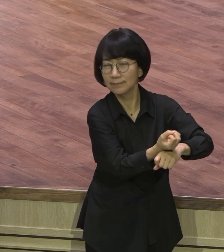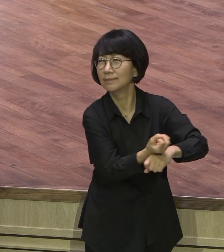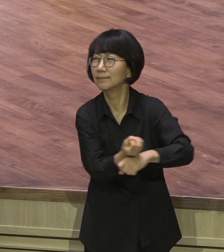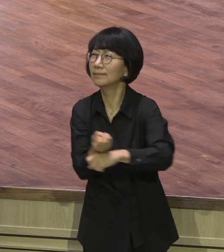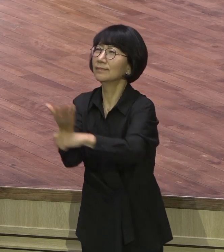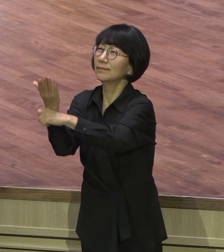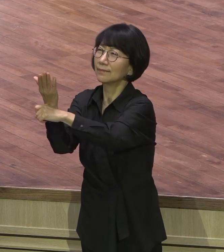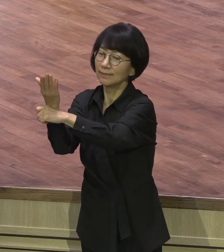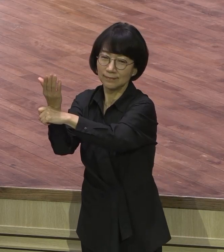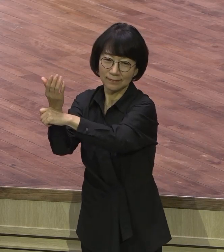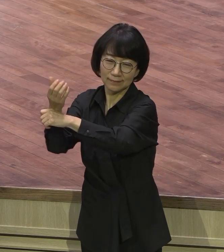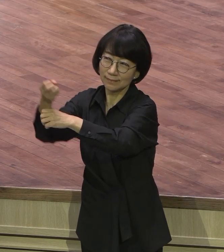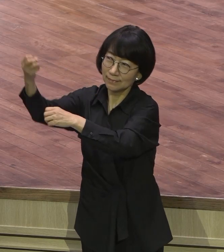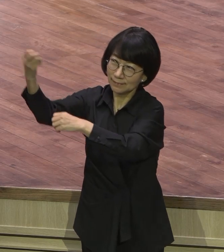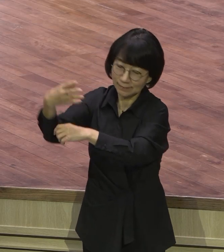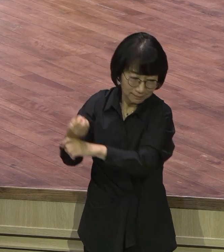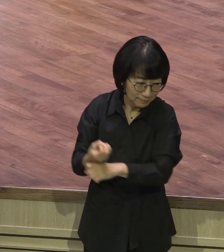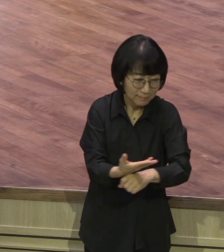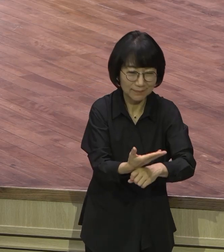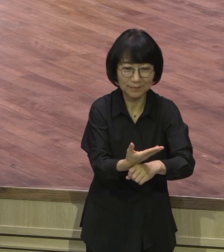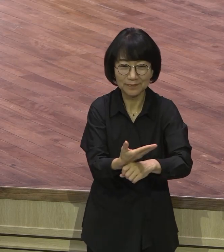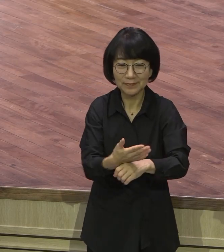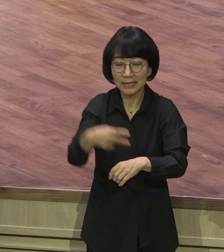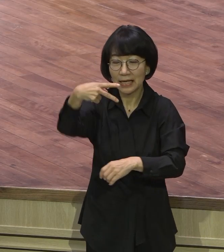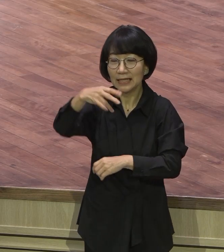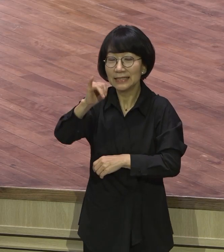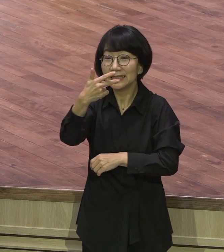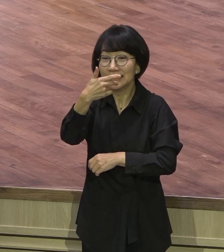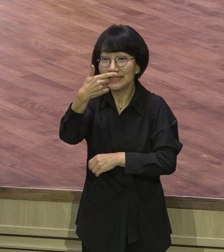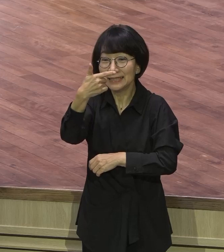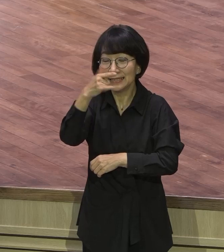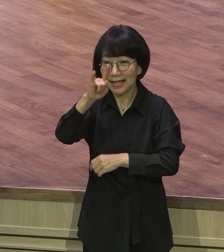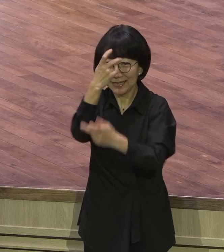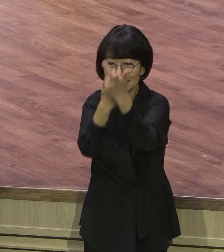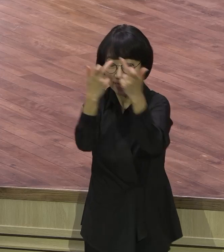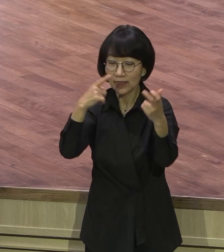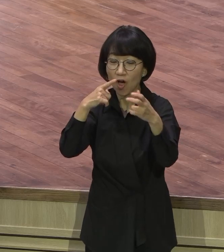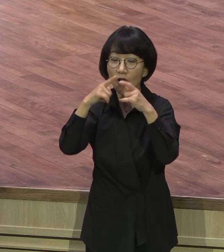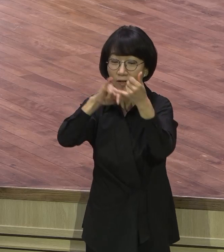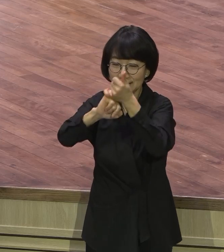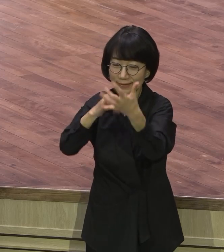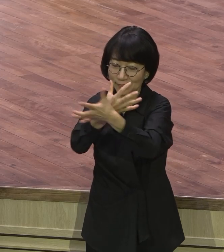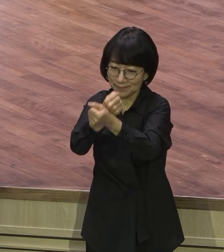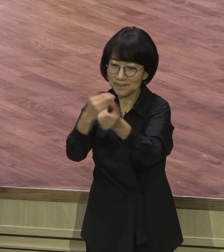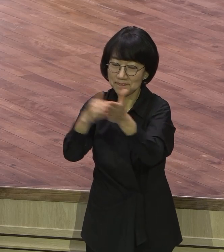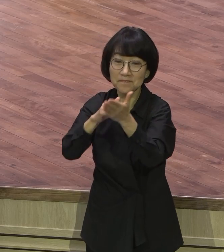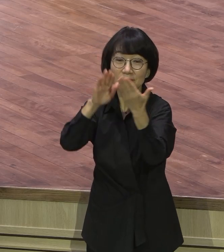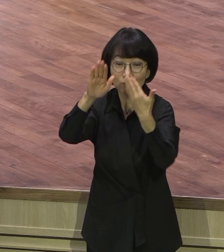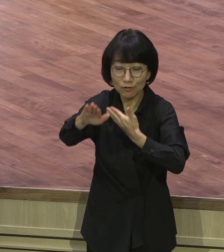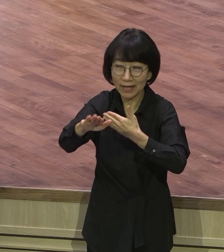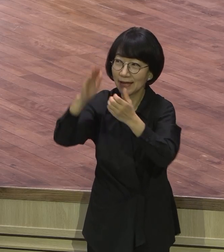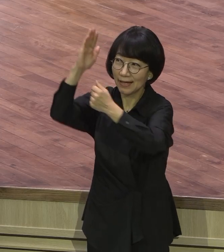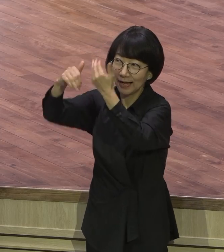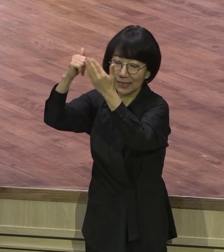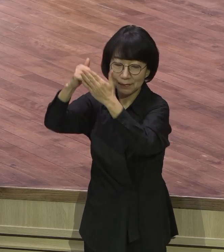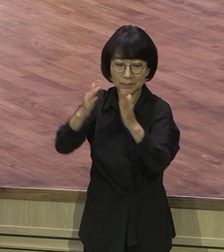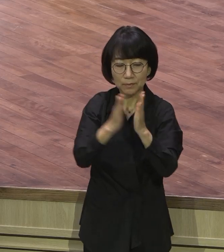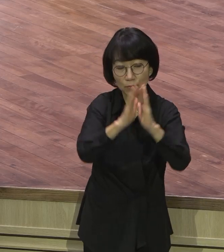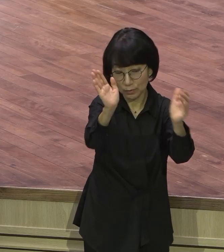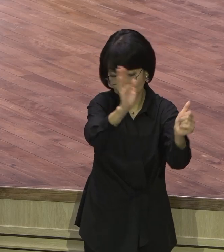신해산 은약을 체결하신 후에 하나님께서 모세를 신해산으로 부르십니다. 하나님께서 이 율법과 계명을